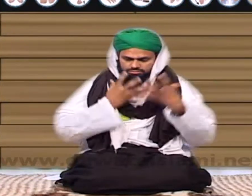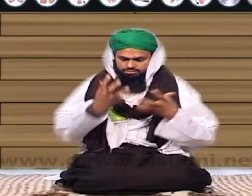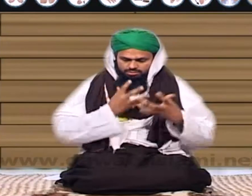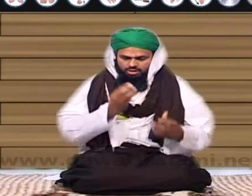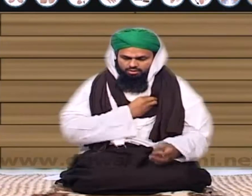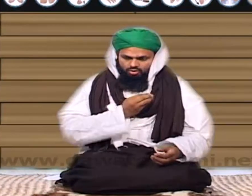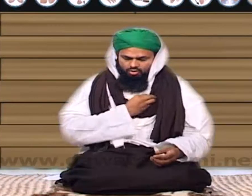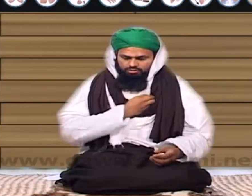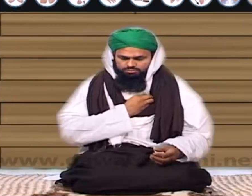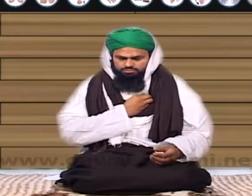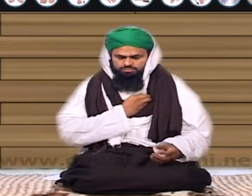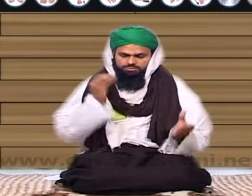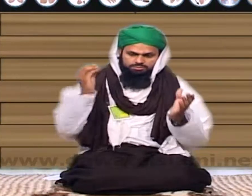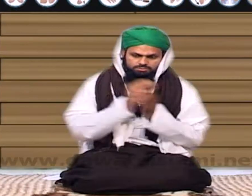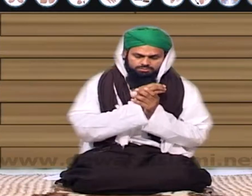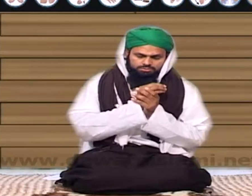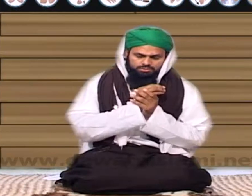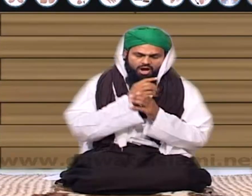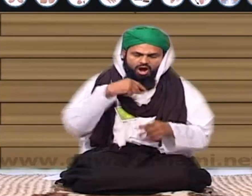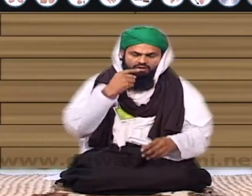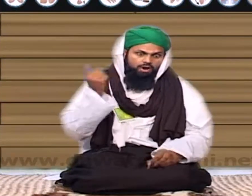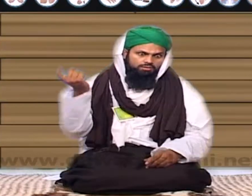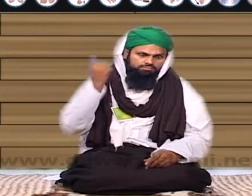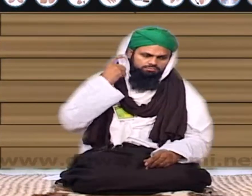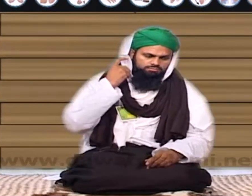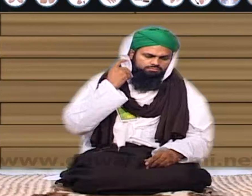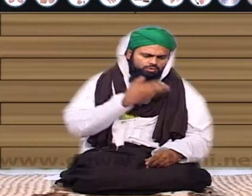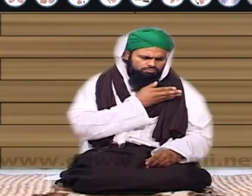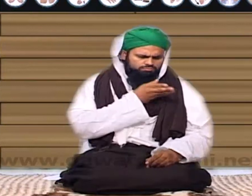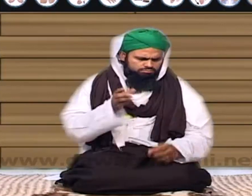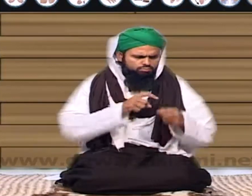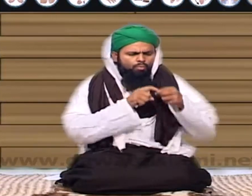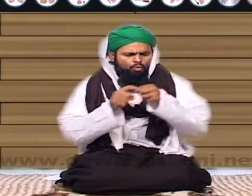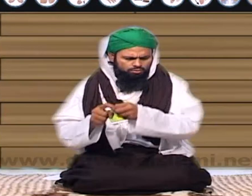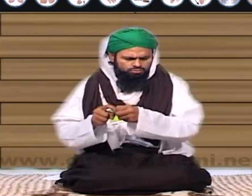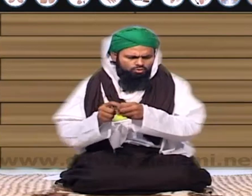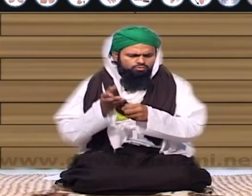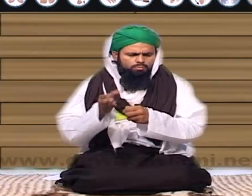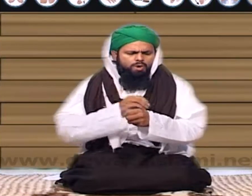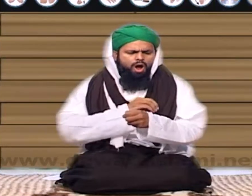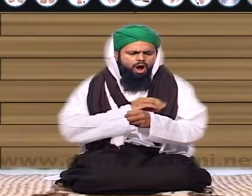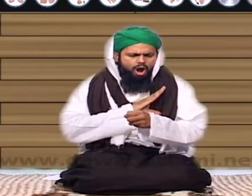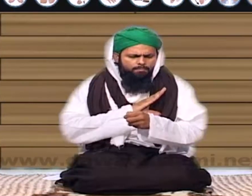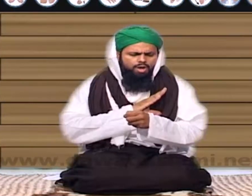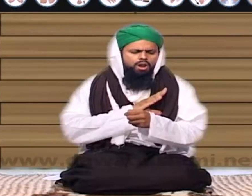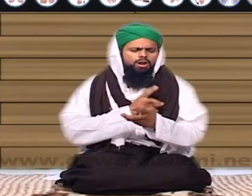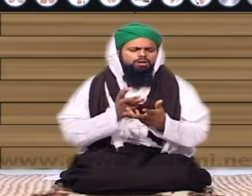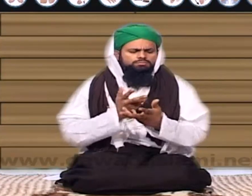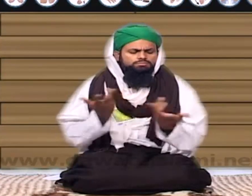کہ مجھے حاطف نے آواز دی کہ اس سے پوچھتا کیوں نہیں کہ تیرا چہرہ قبلے کی طرف